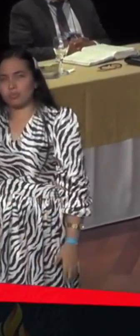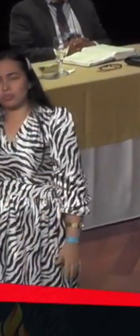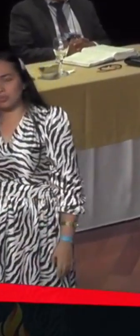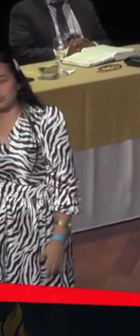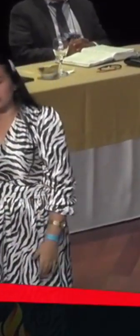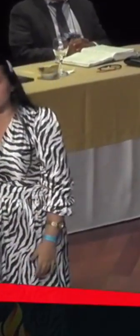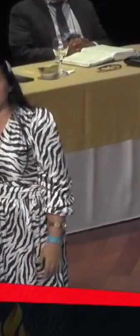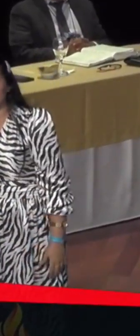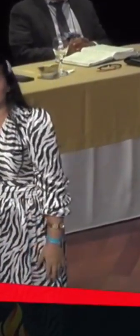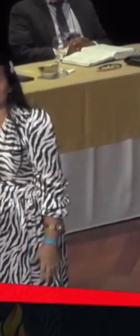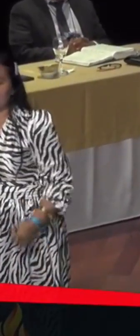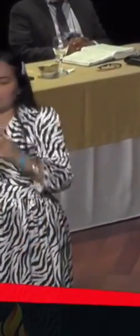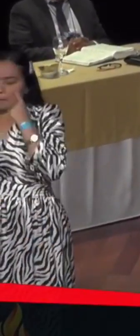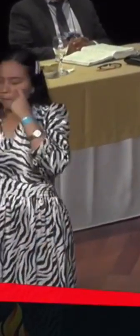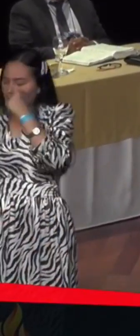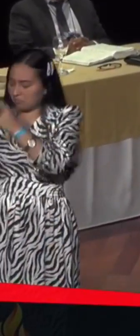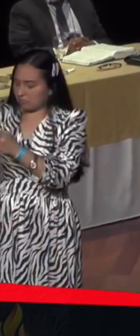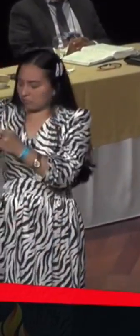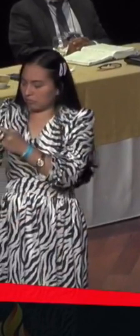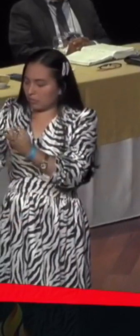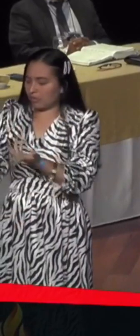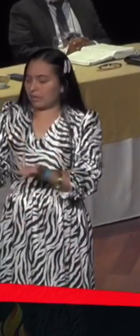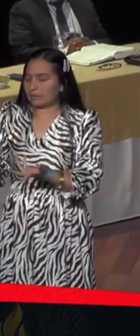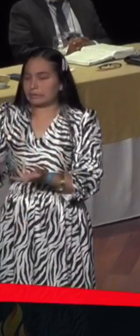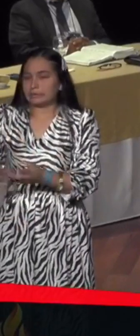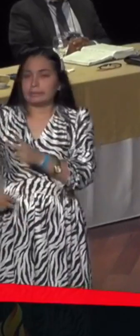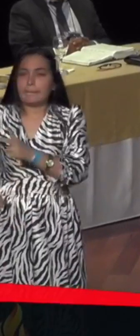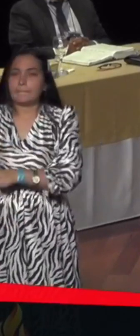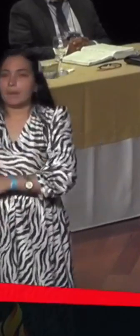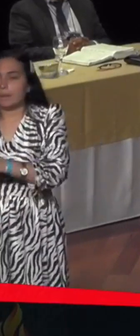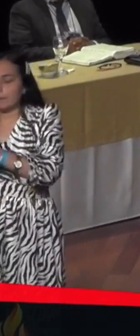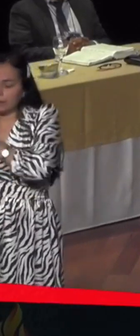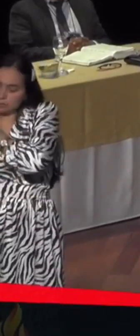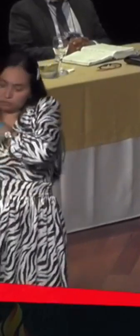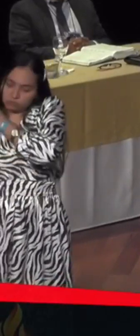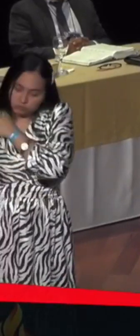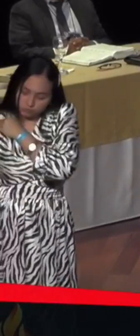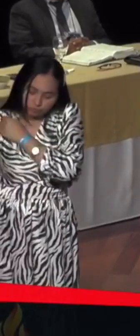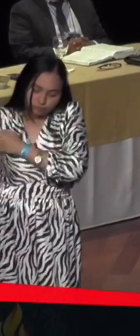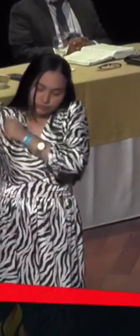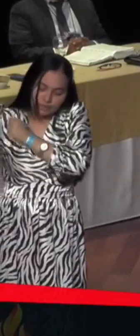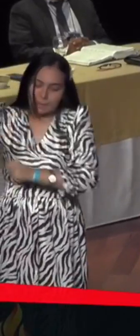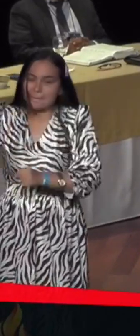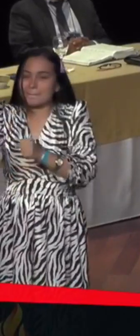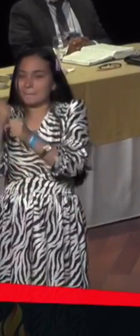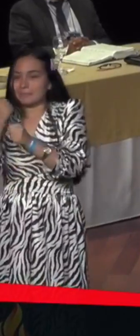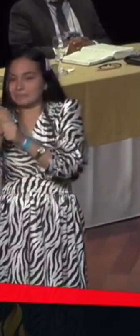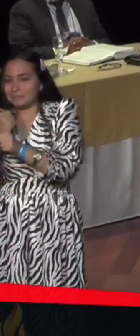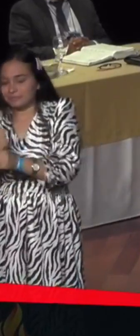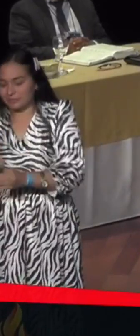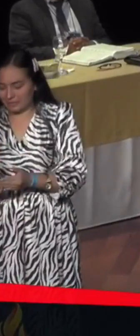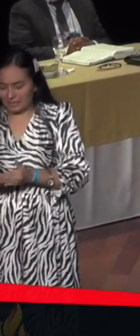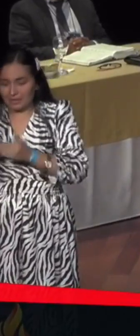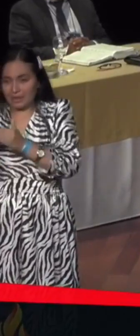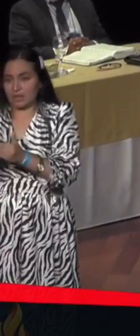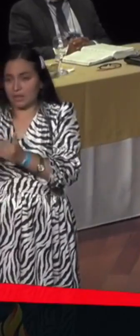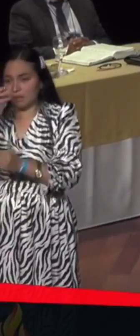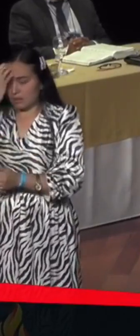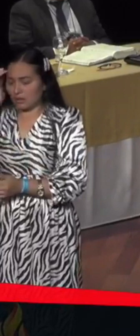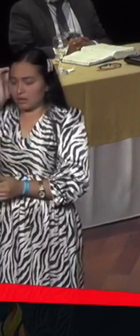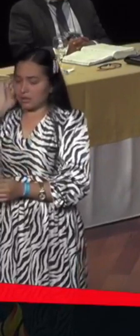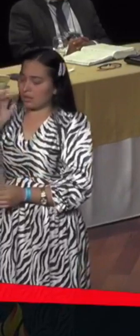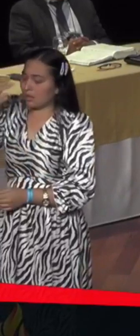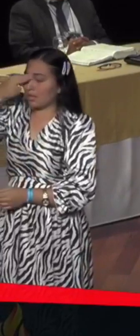sus hijos. Sus hijos crecieron viendo a su papá construir el arca. Sus hijos vieron cómo su viejo comenzaba a